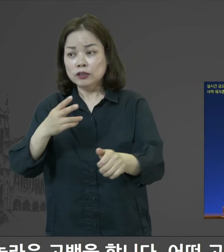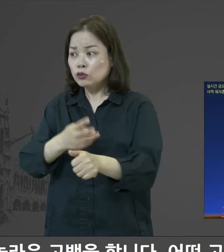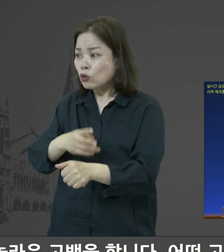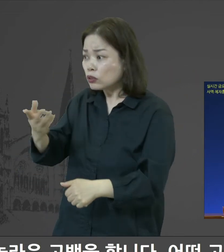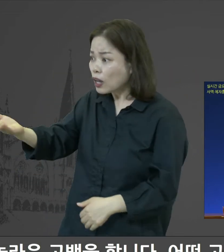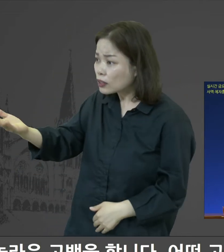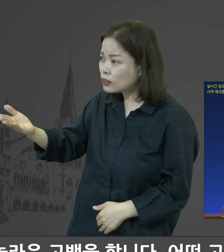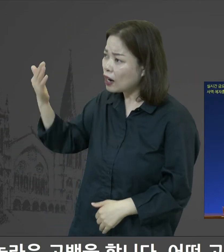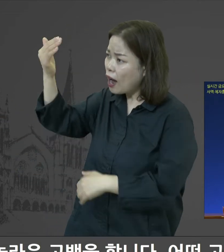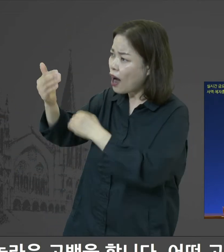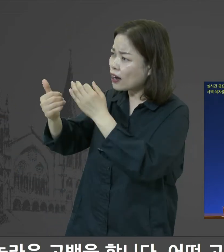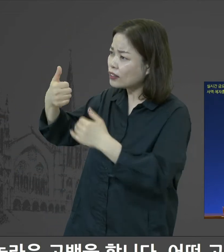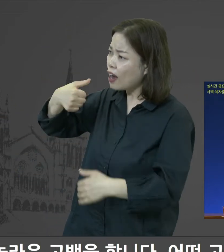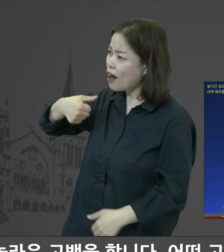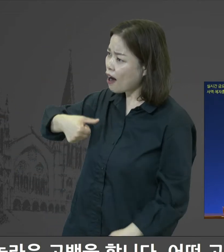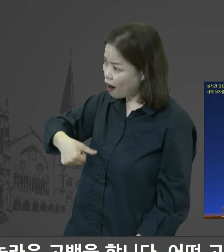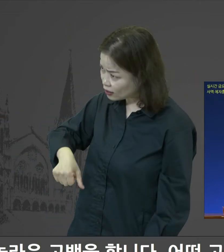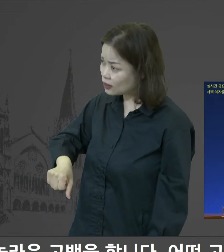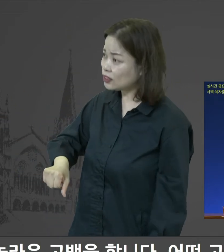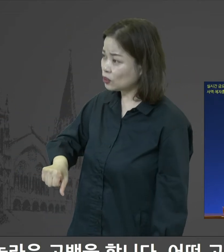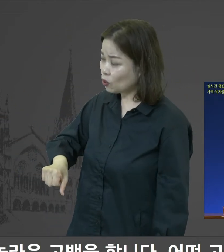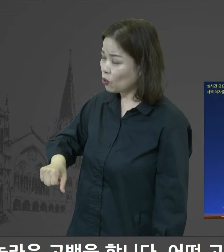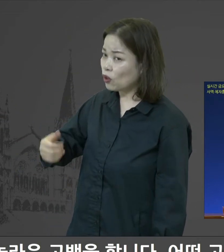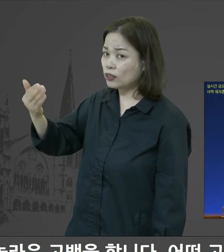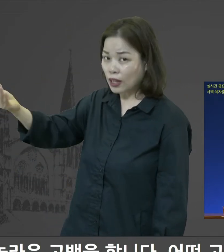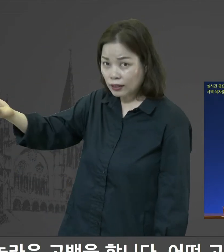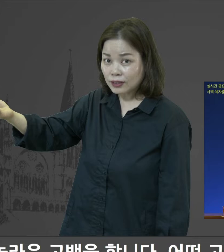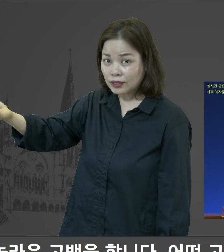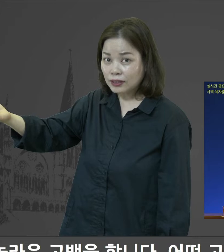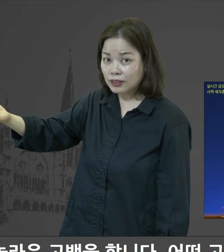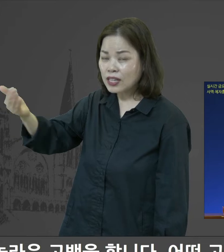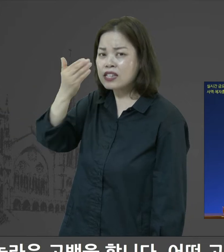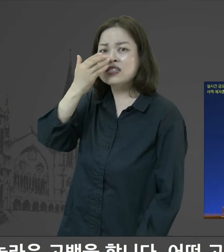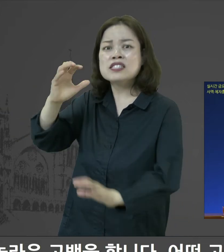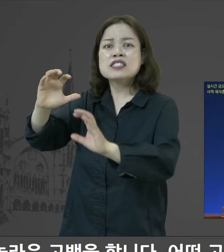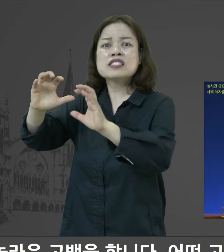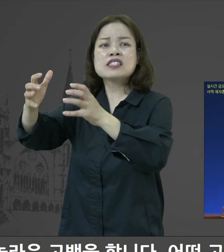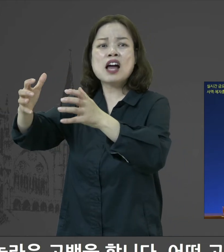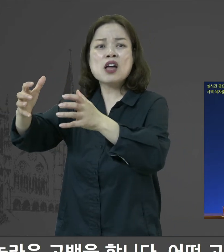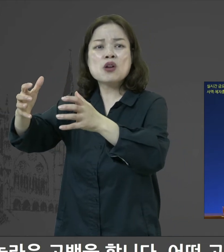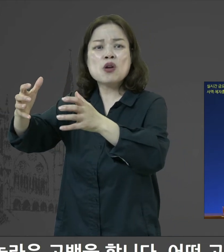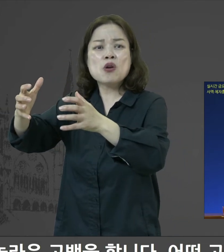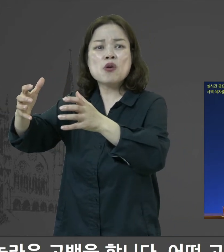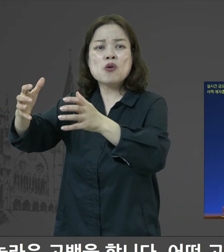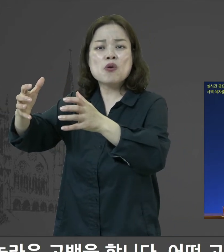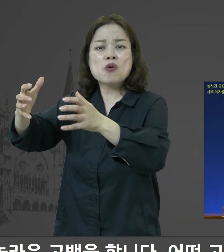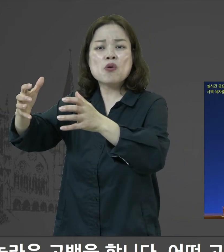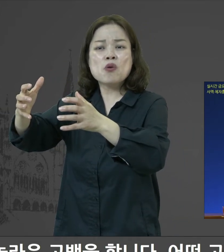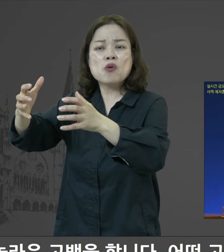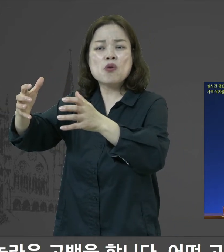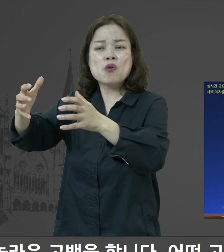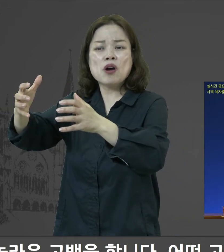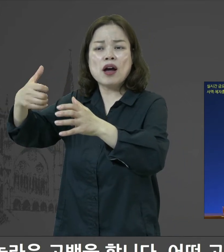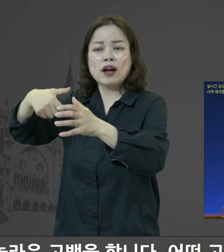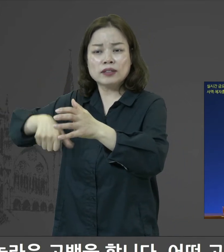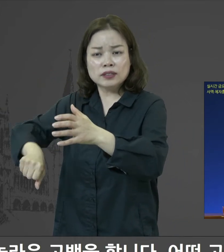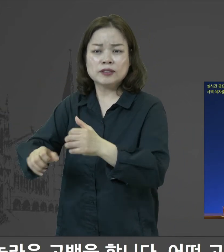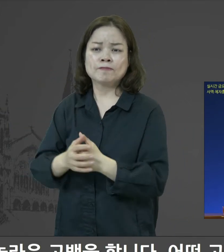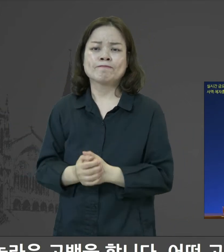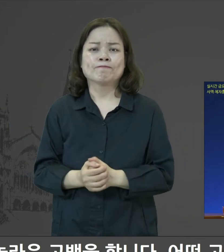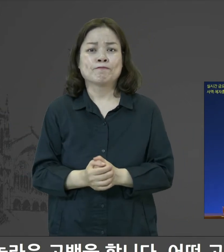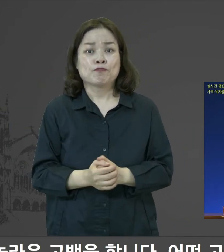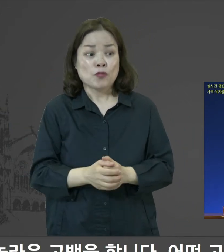랍비여, 당신은 하나님의 아들이시요 당신은 이스라엘의. 정말 놀라운 고백. 어떻게 이런